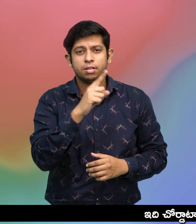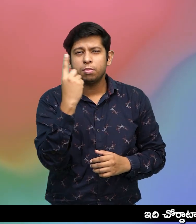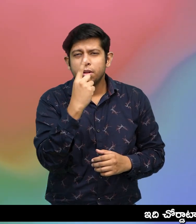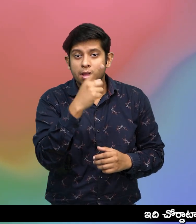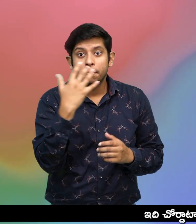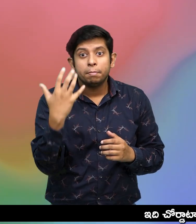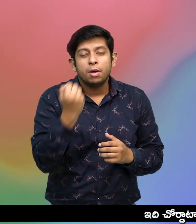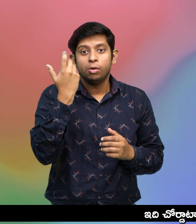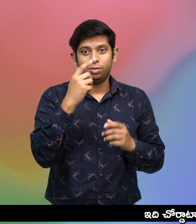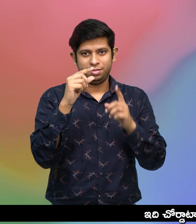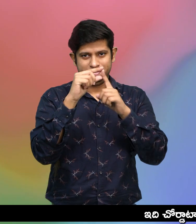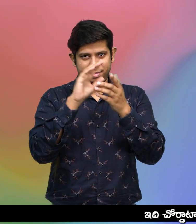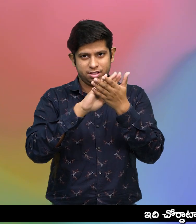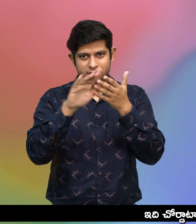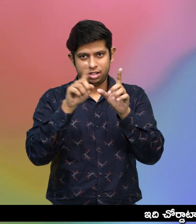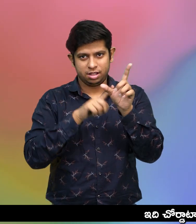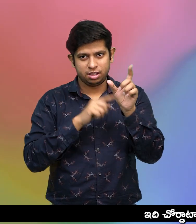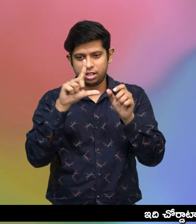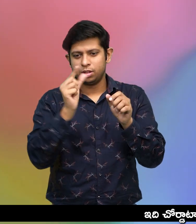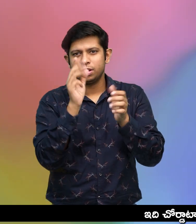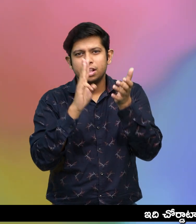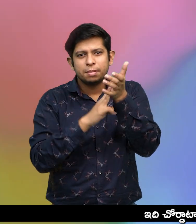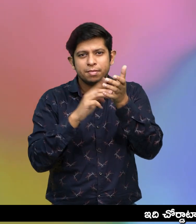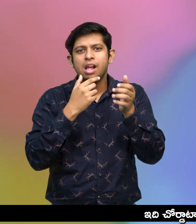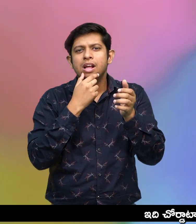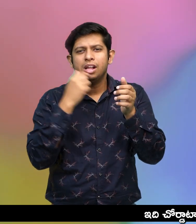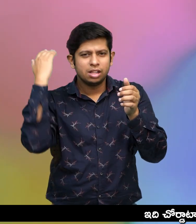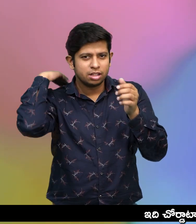ఇది చోర్డేటా అనే ఫైలంలో మాత్రమే కనిపిస్తుంది.